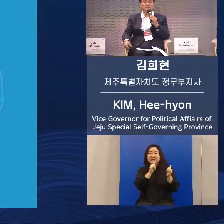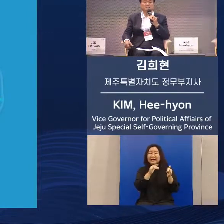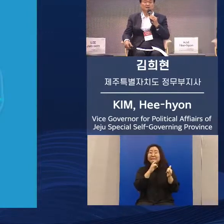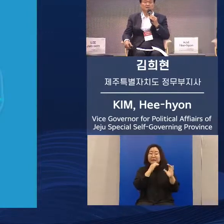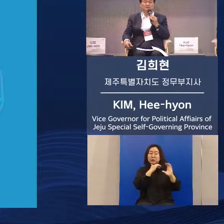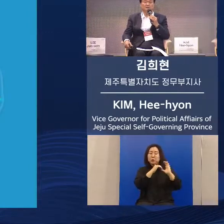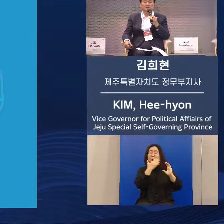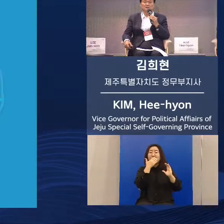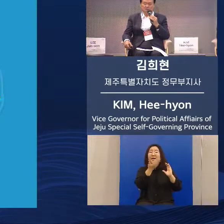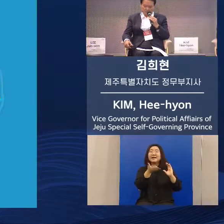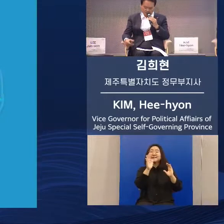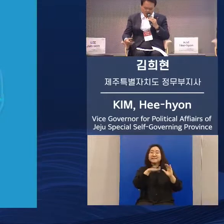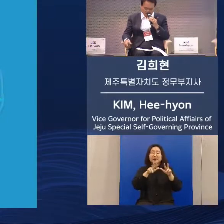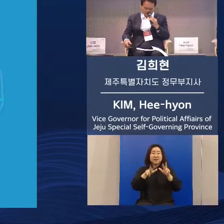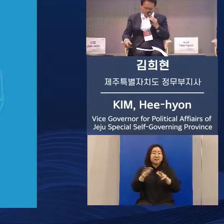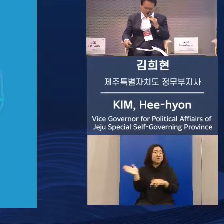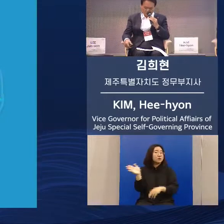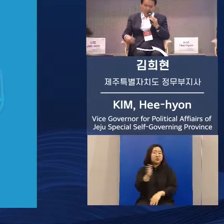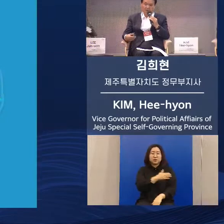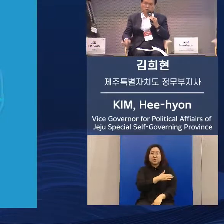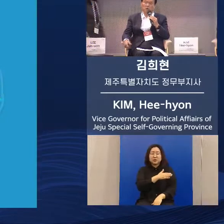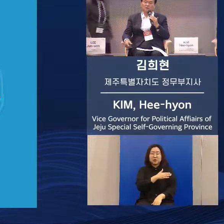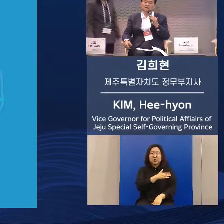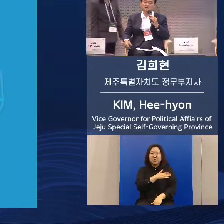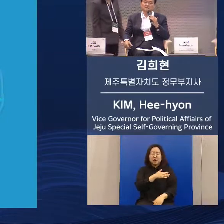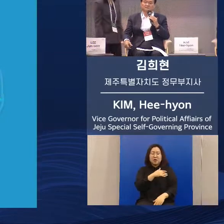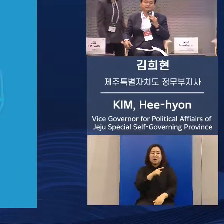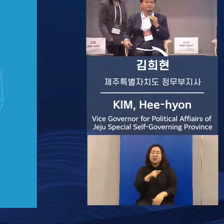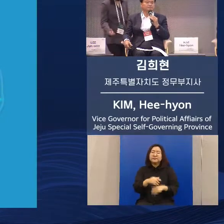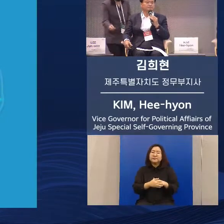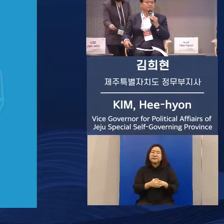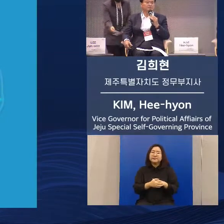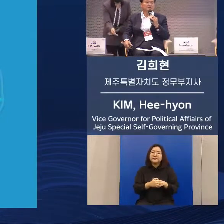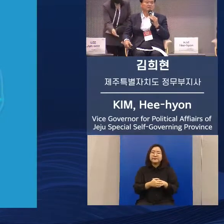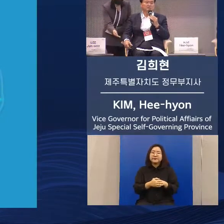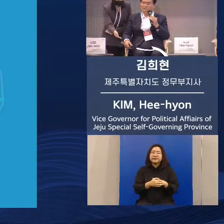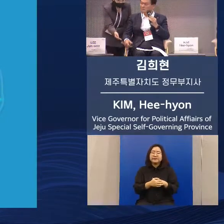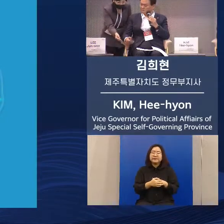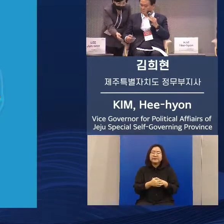소통이 대상이었지만, 이제부터는 도정정책 소통의 대상은